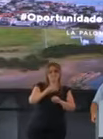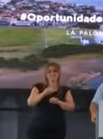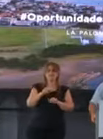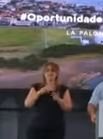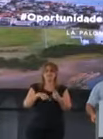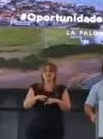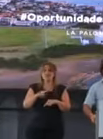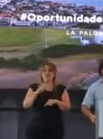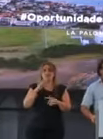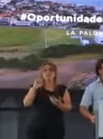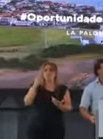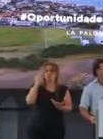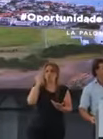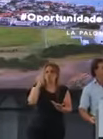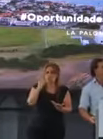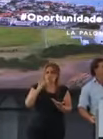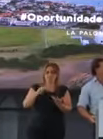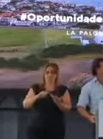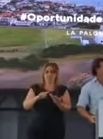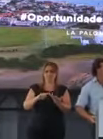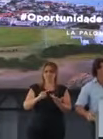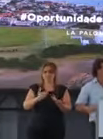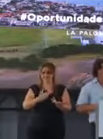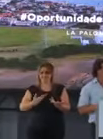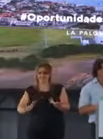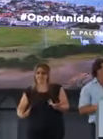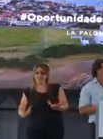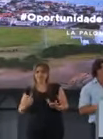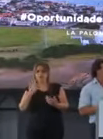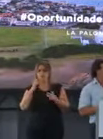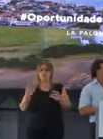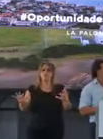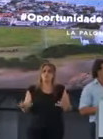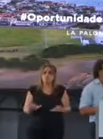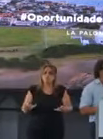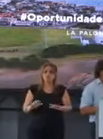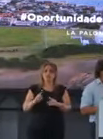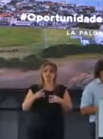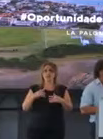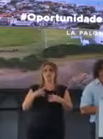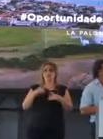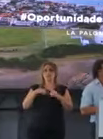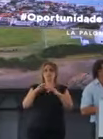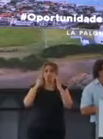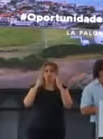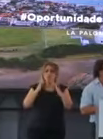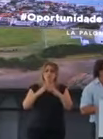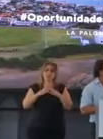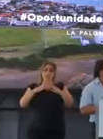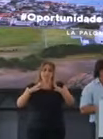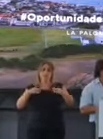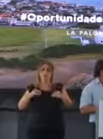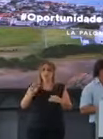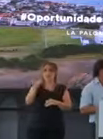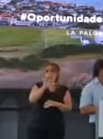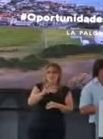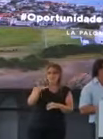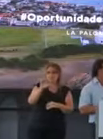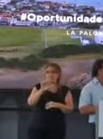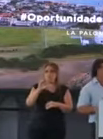Y tenemos docentes, tenemos personal no docente, tenemos escuelas, liceos,